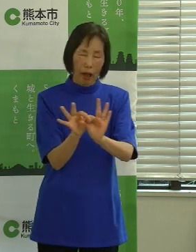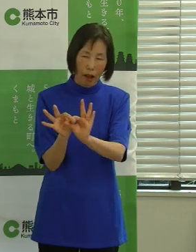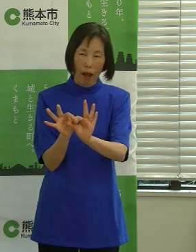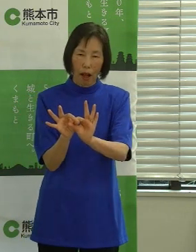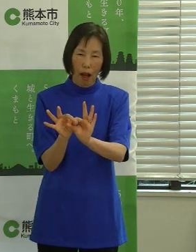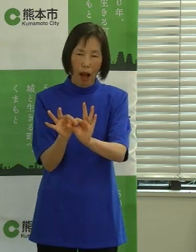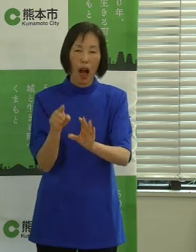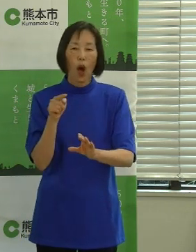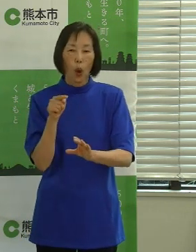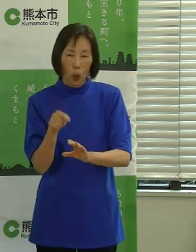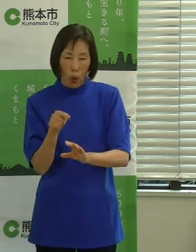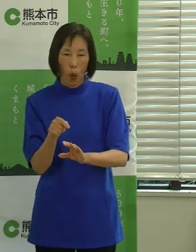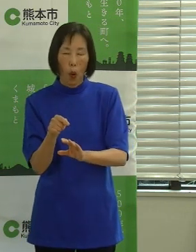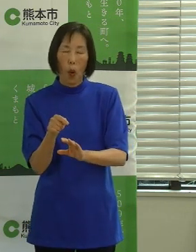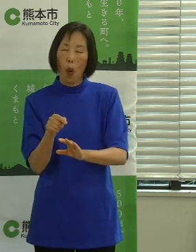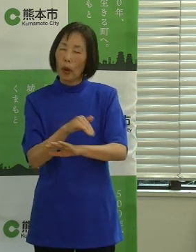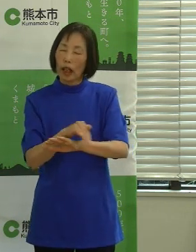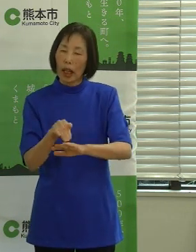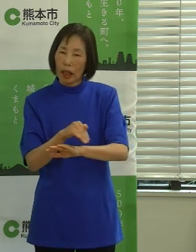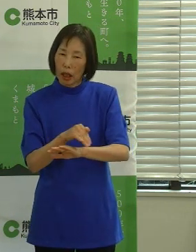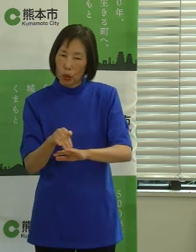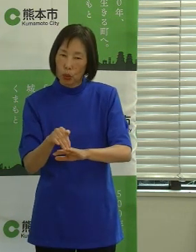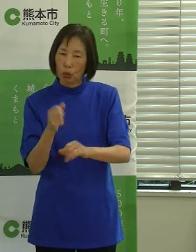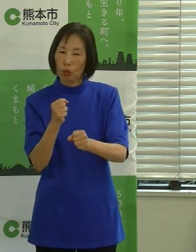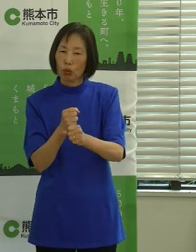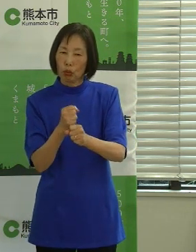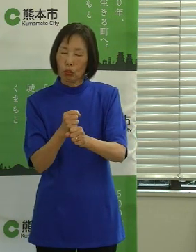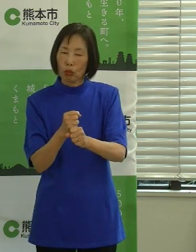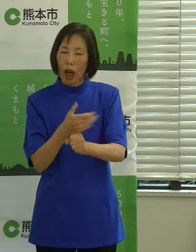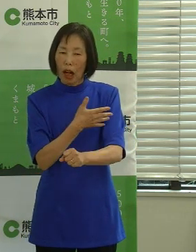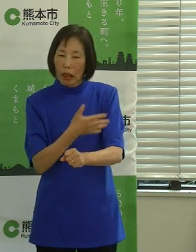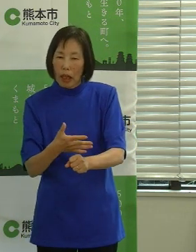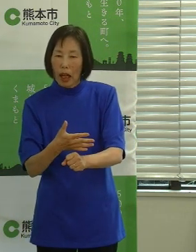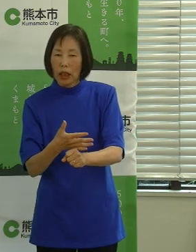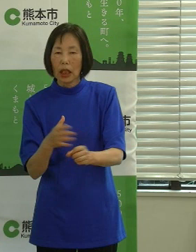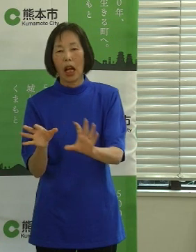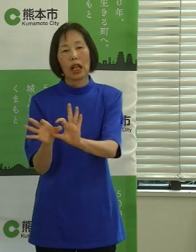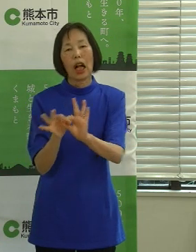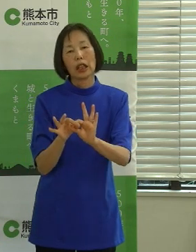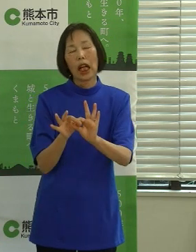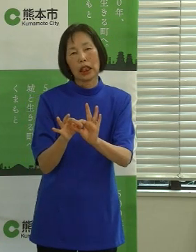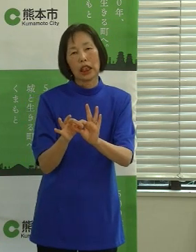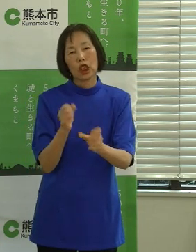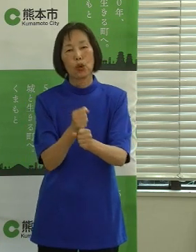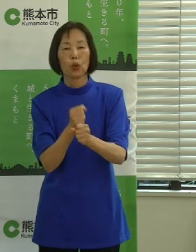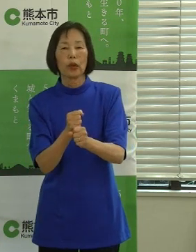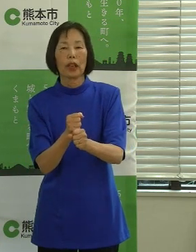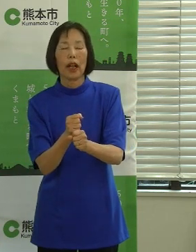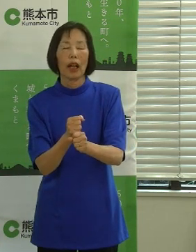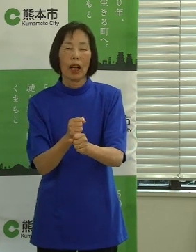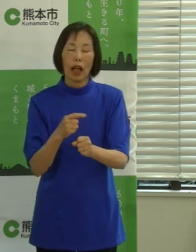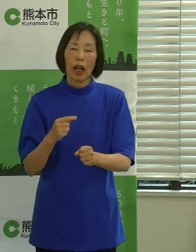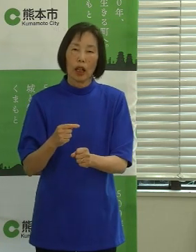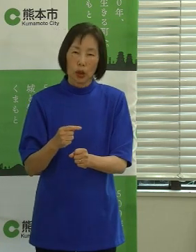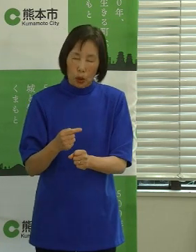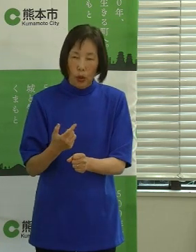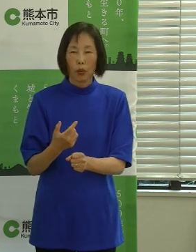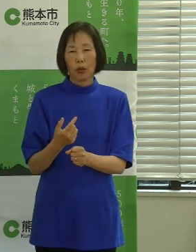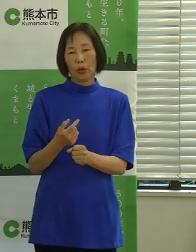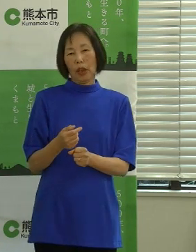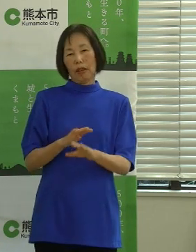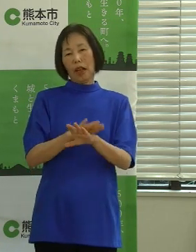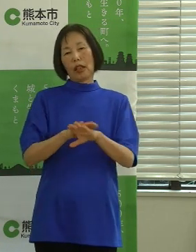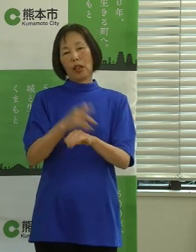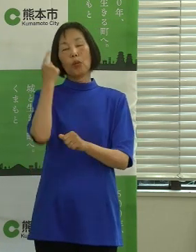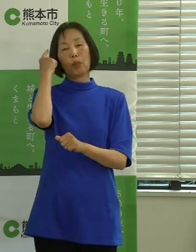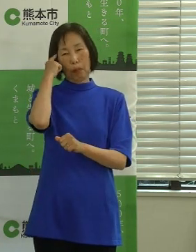ね、この計画の策定プロセスにですね、関わっていくということは極めて重要だというふうに考えているところです。